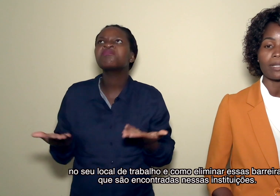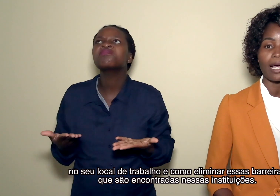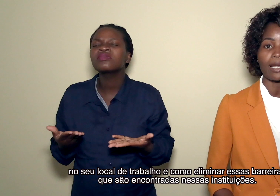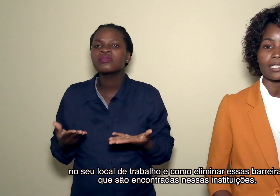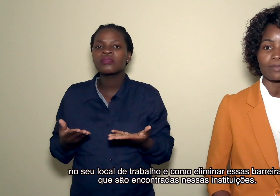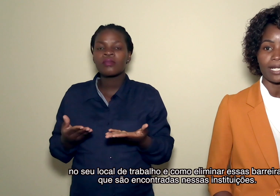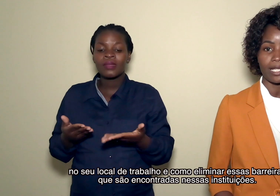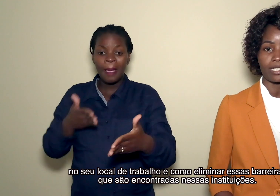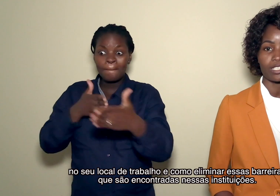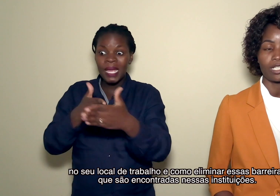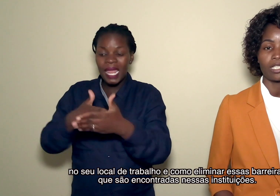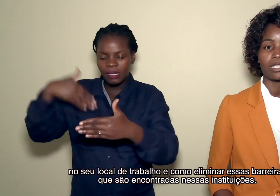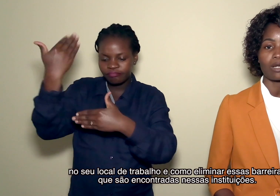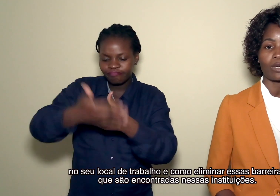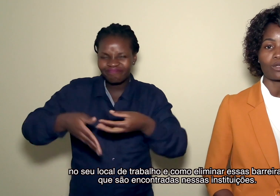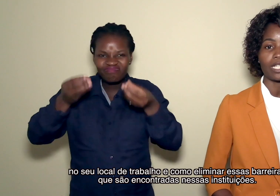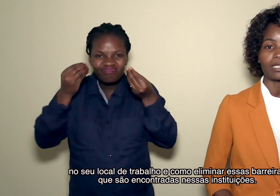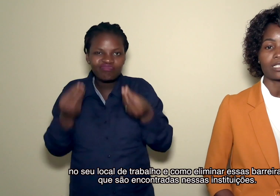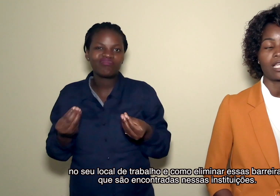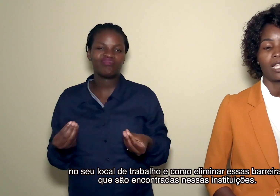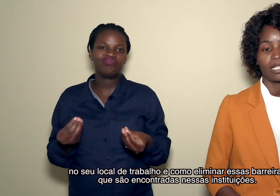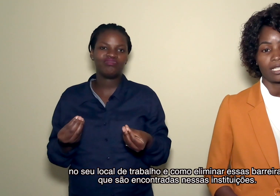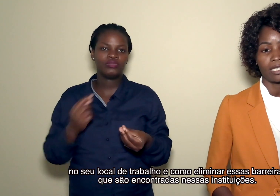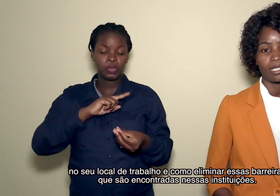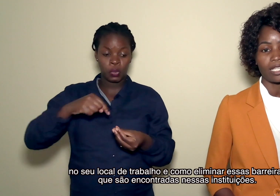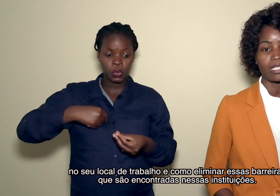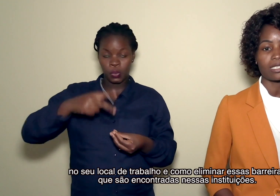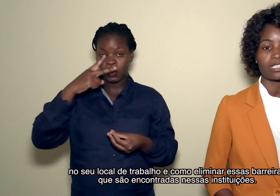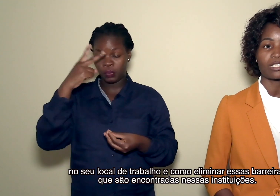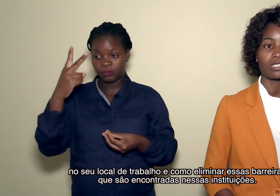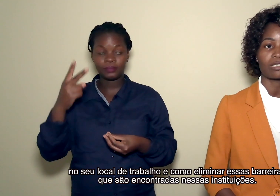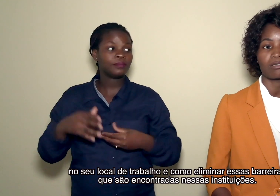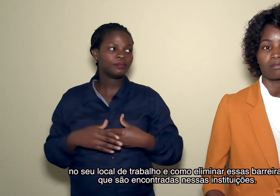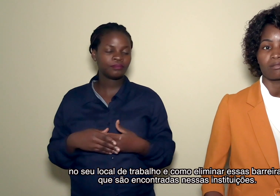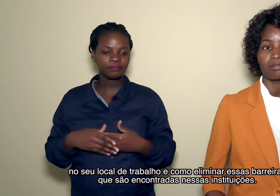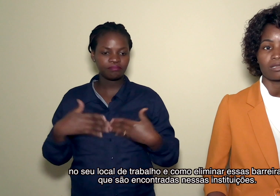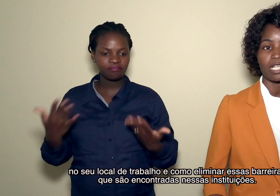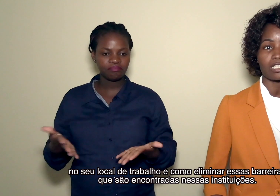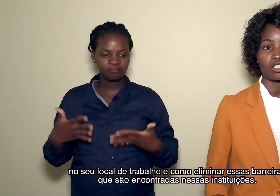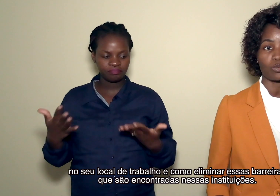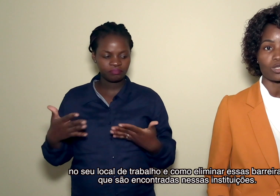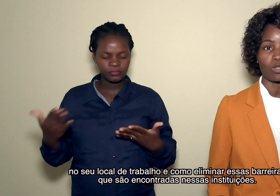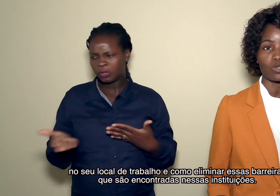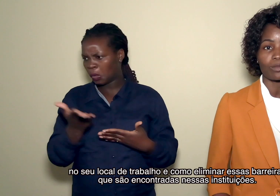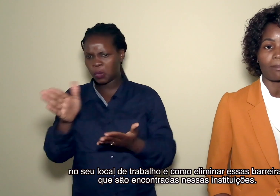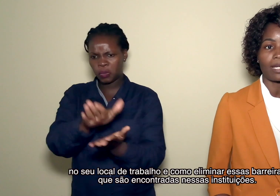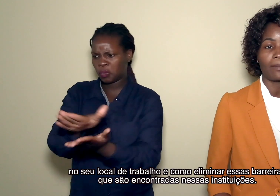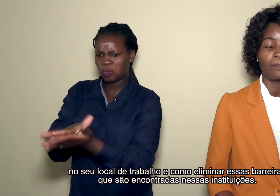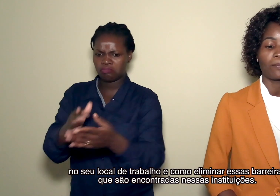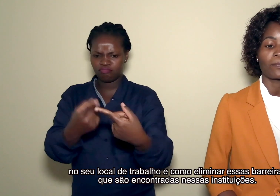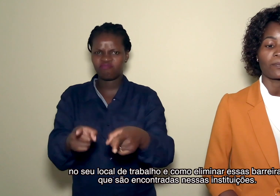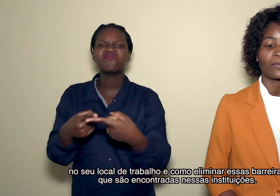eliminar essas barreiras que são encontradas nessas instituições.